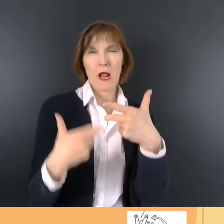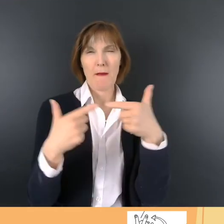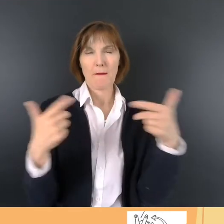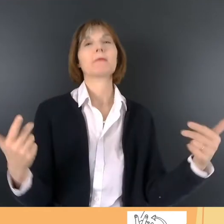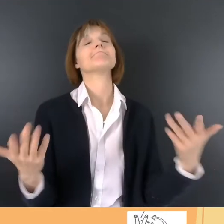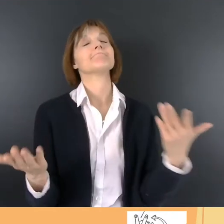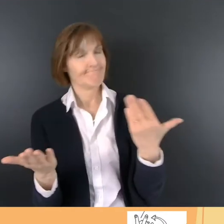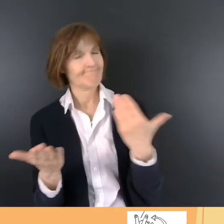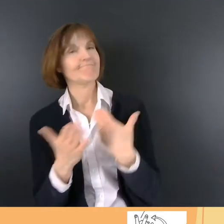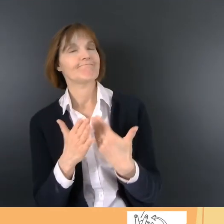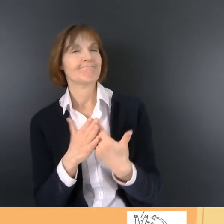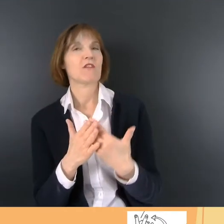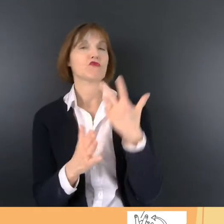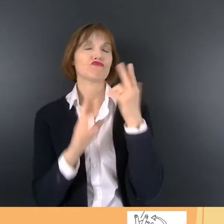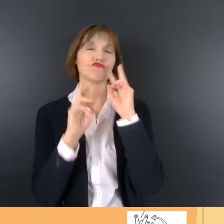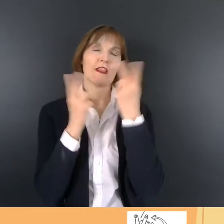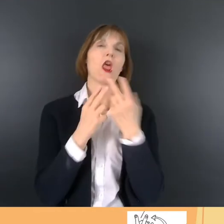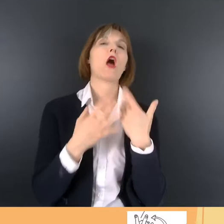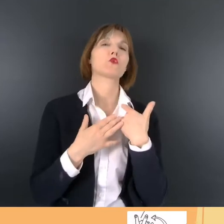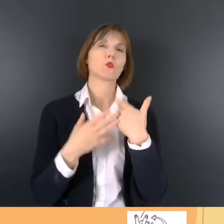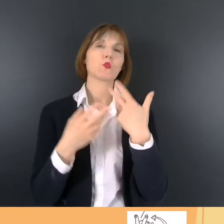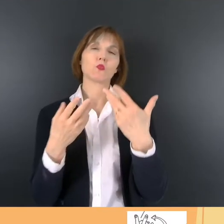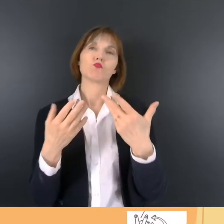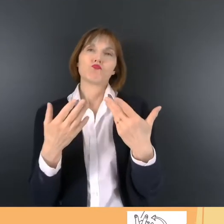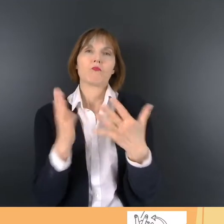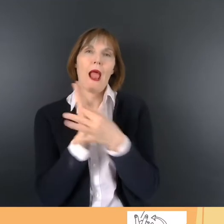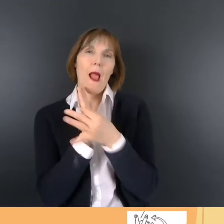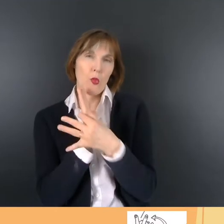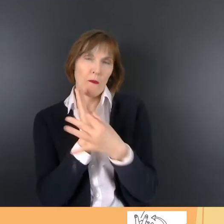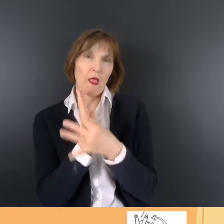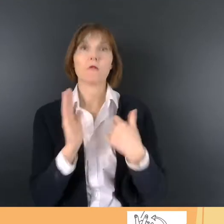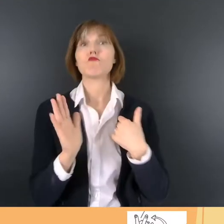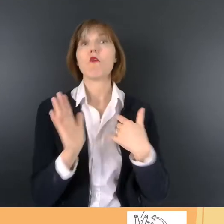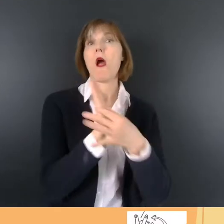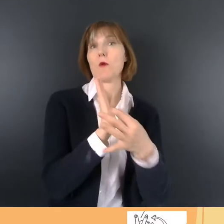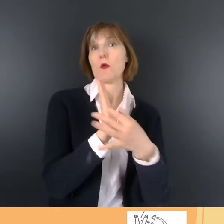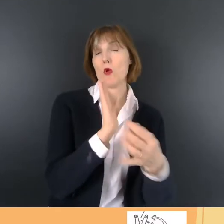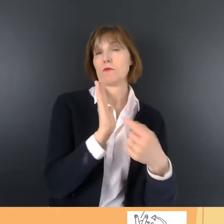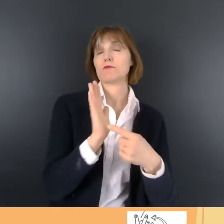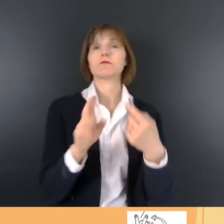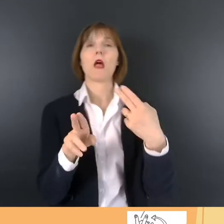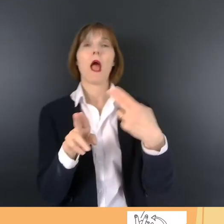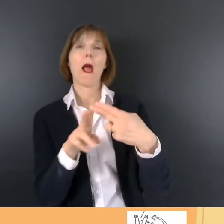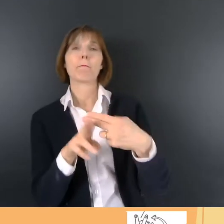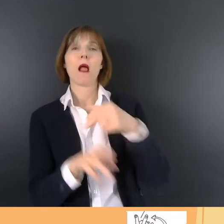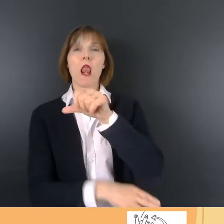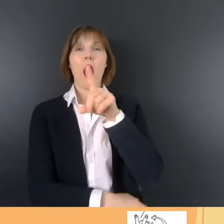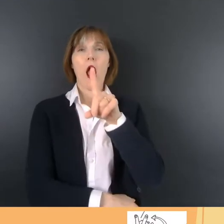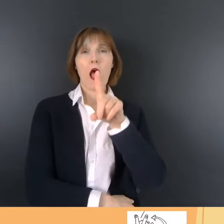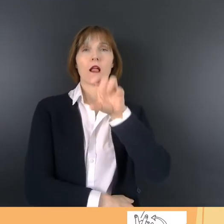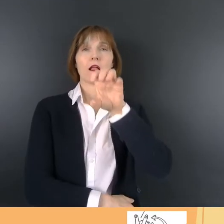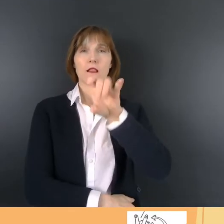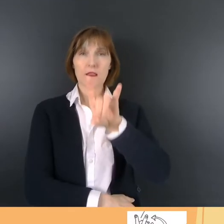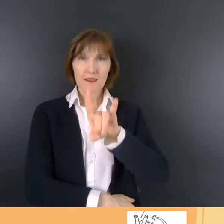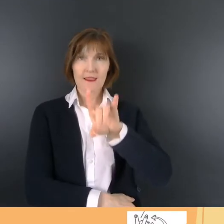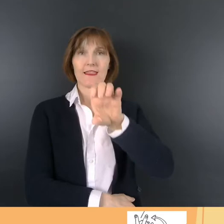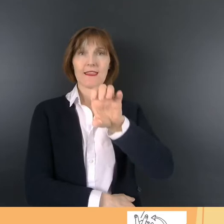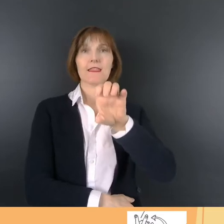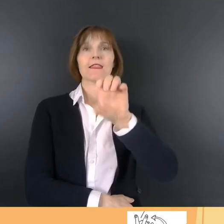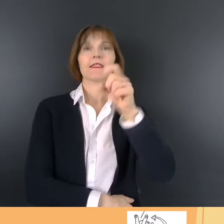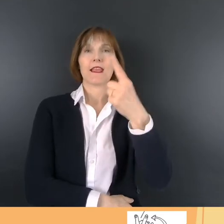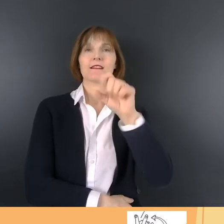varié, à ce moment-là, on a un abonnement. Donc, moi, l'abonnement, je l'ai fixé, je l'appelle cela adhésion, puisque la plateforme Azefo